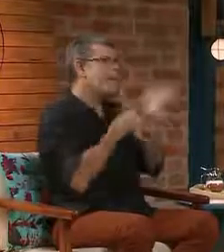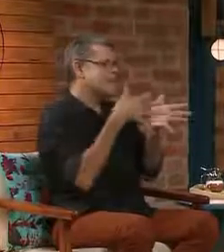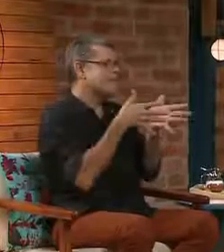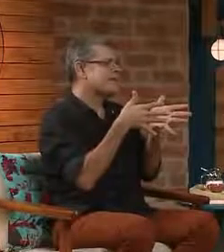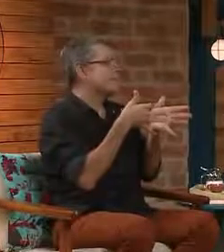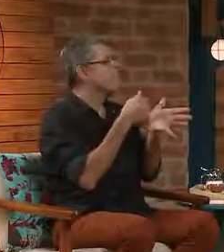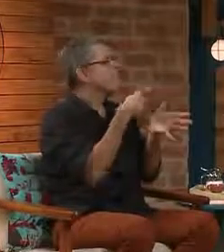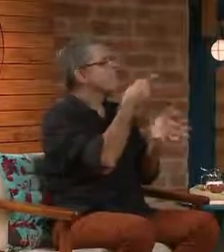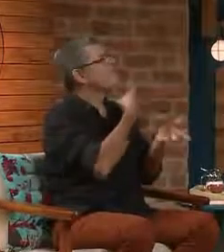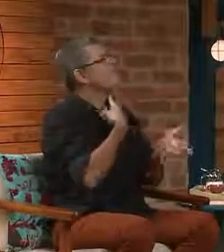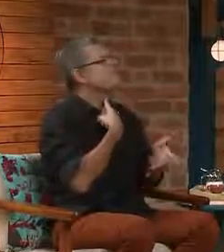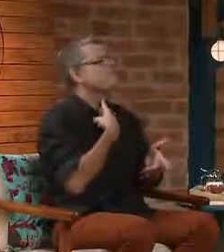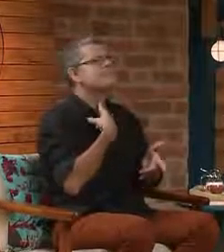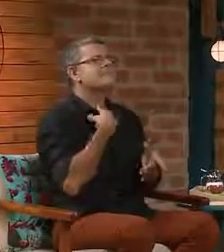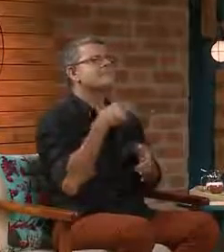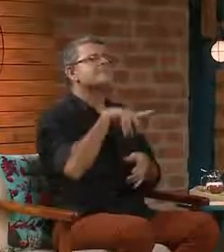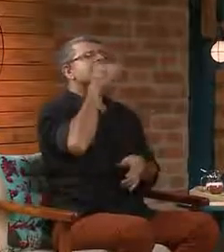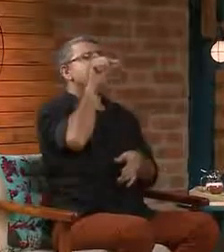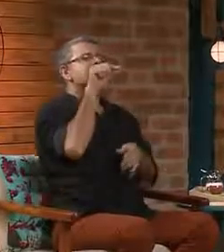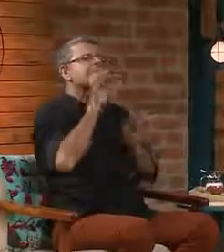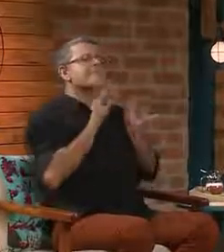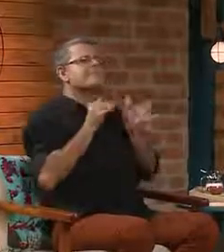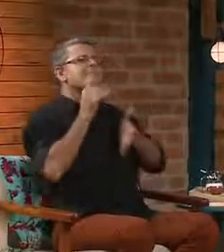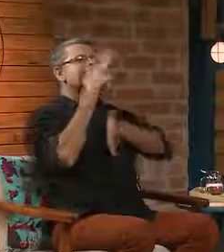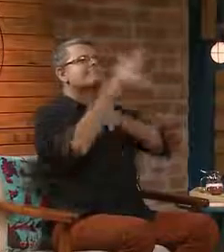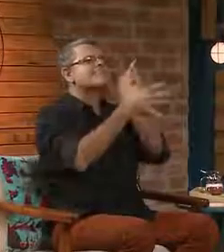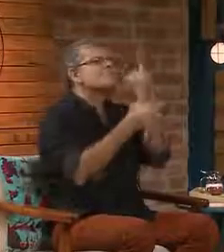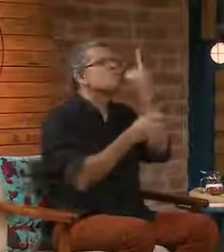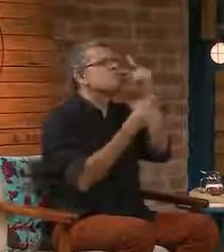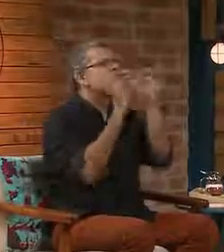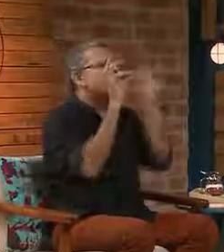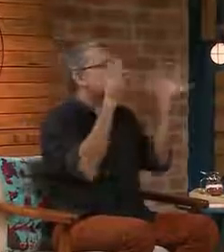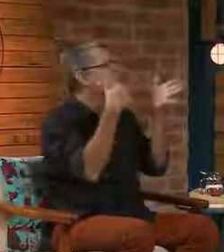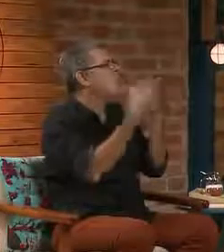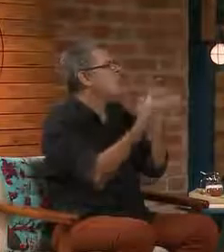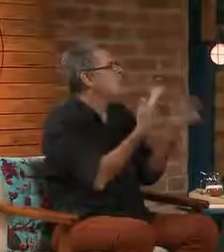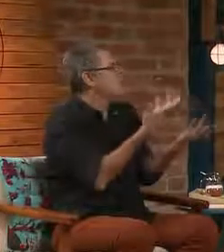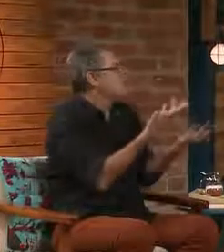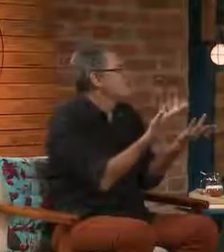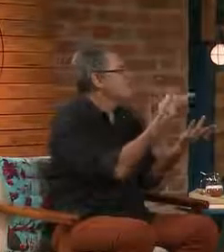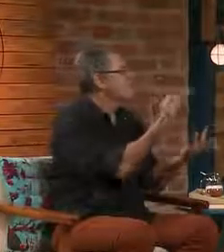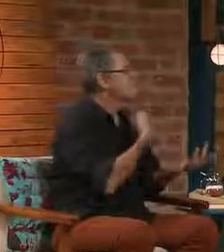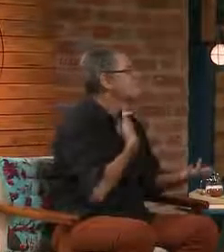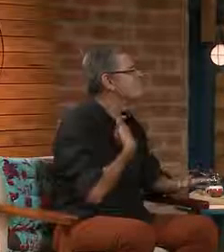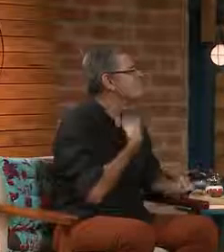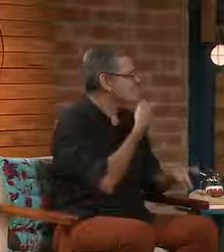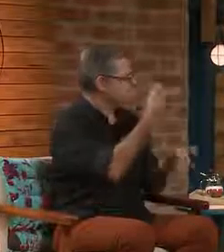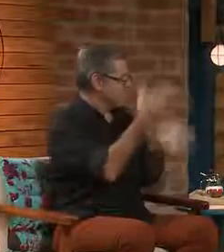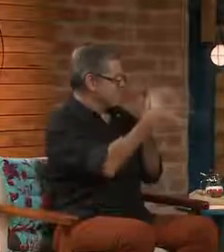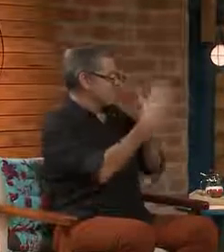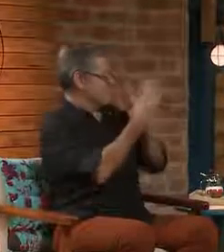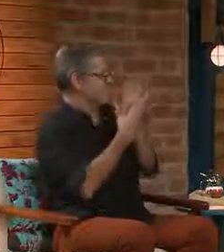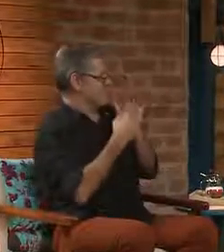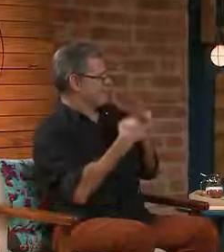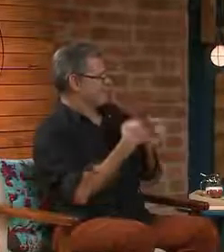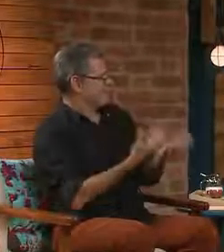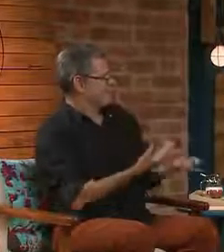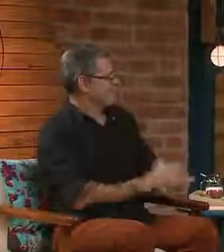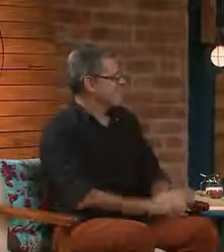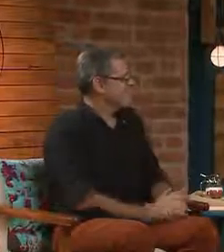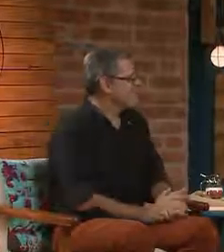Eu sei que você sabe Libras. Então, você gostaria de mostrar um sinal ou frase em Libras para mim?